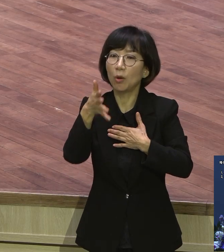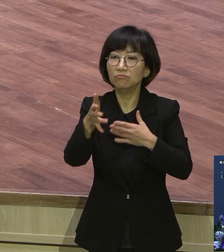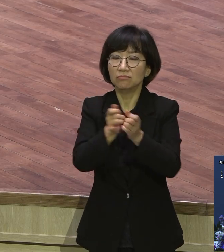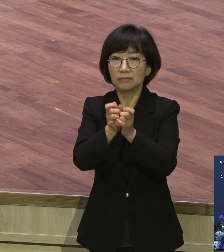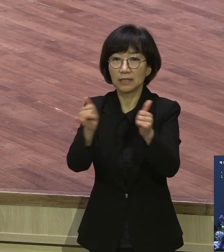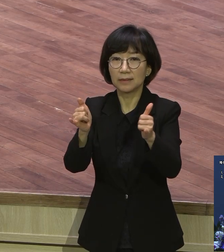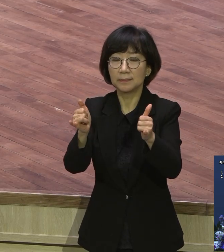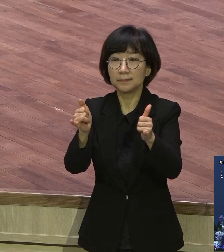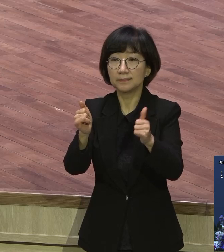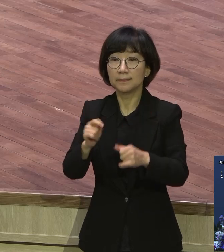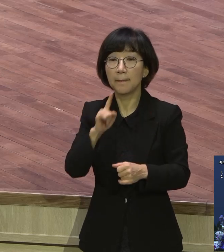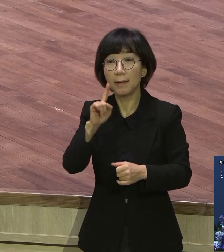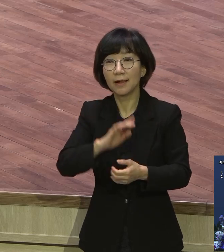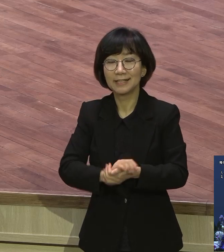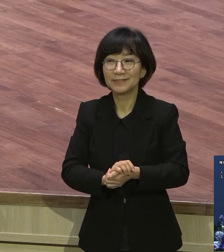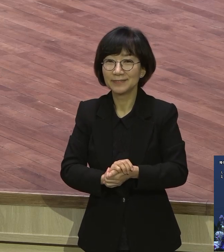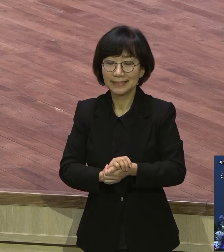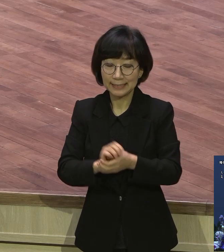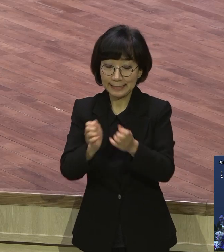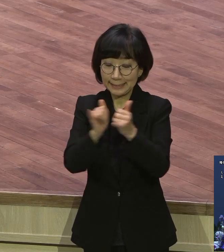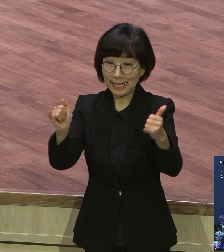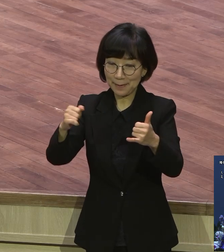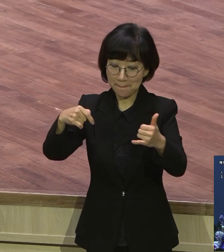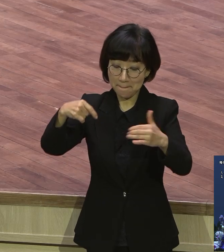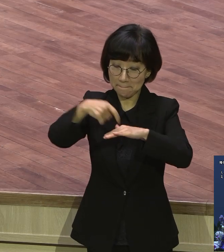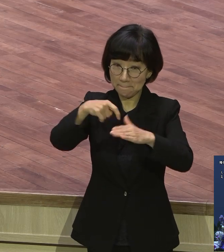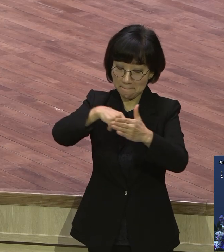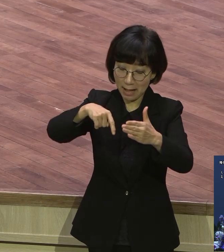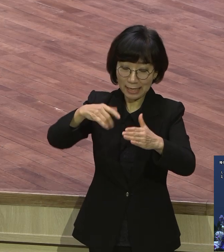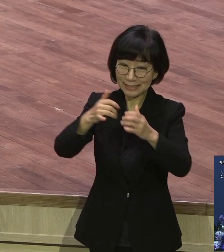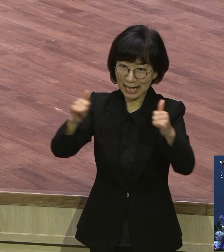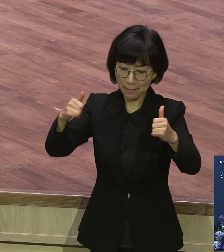그분이 그랬더니 사람 속에 NK세포가 있는데